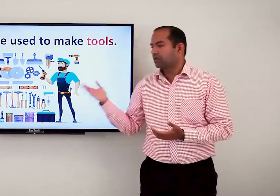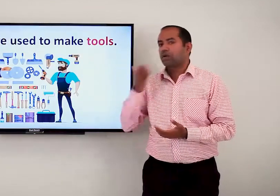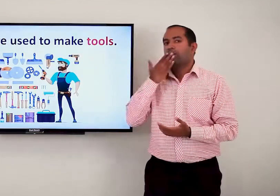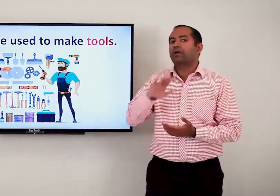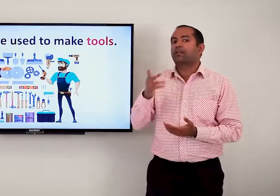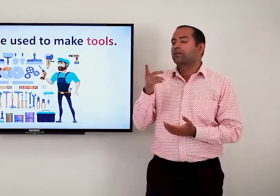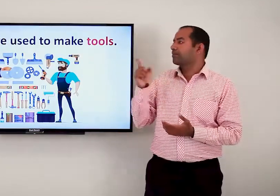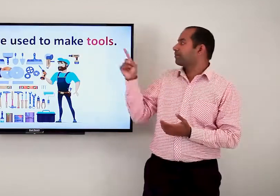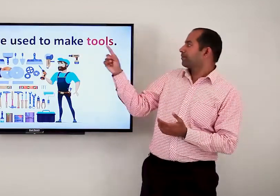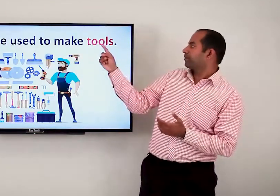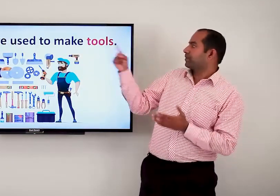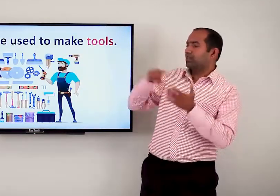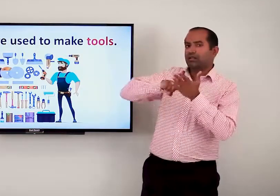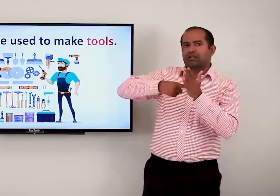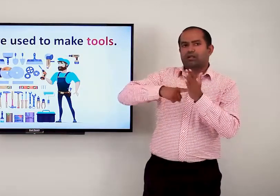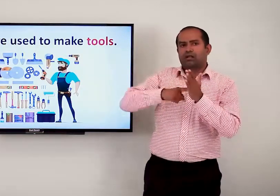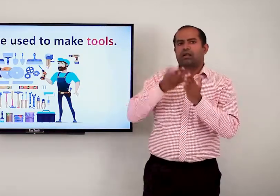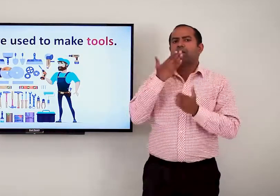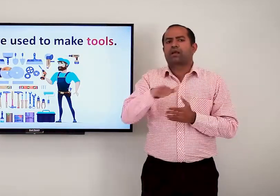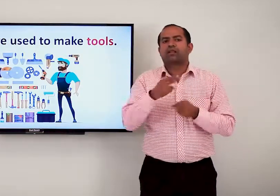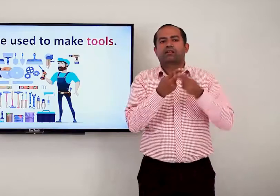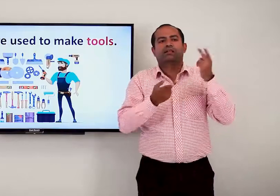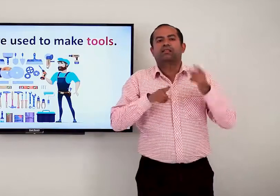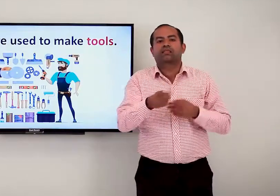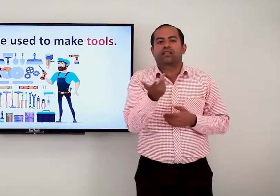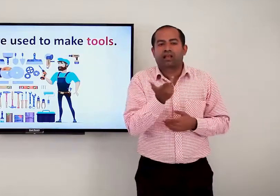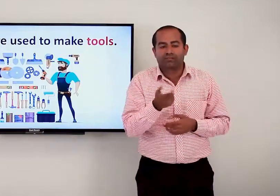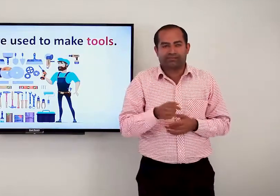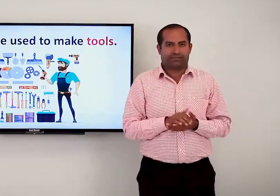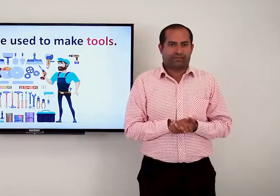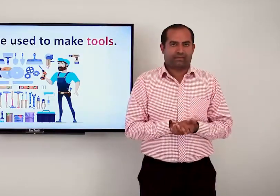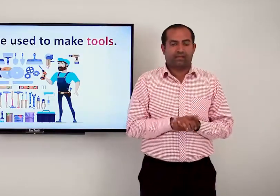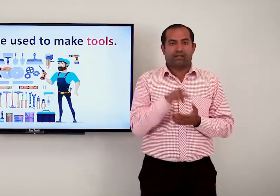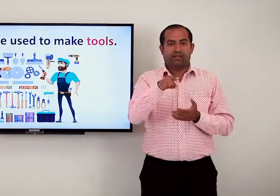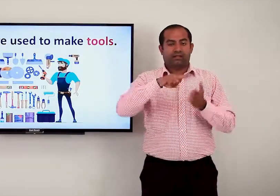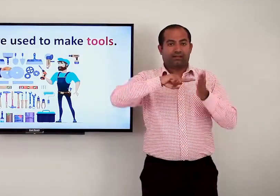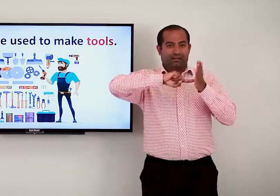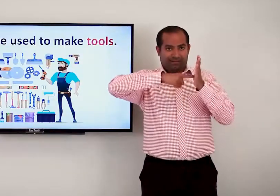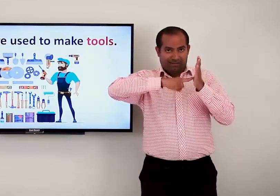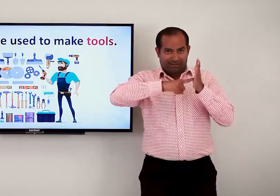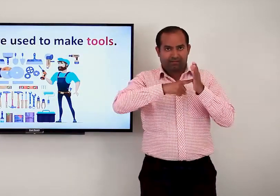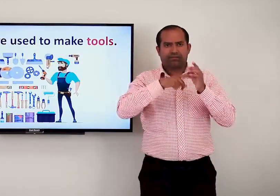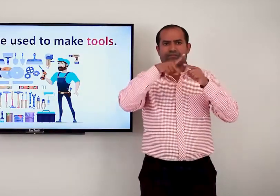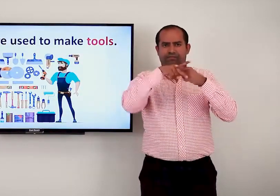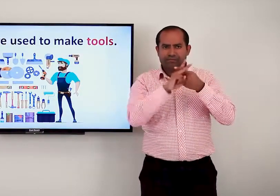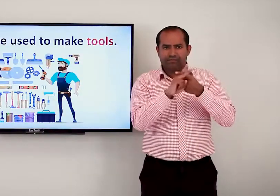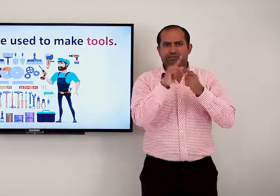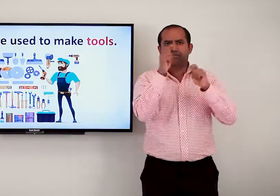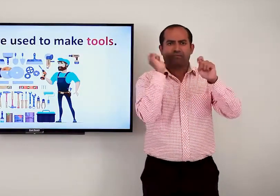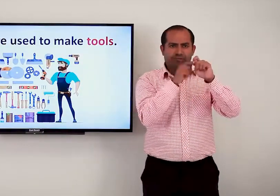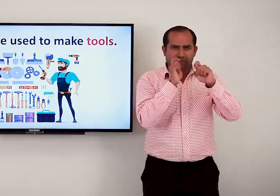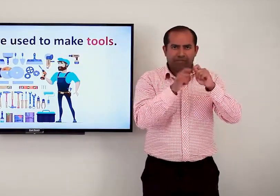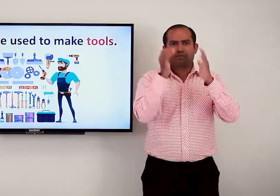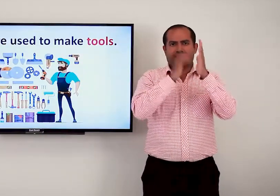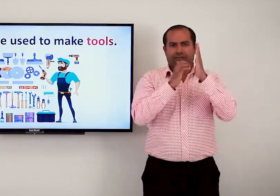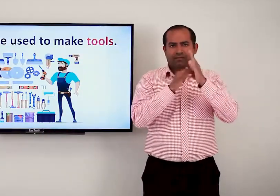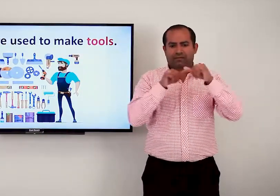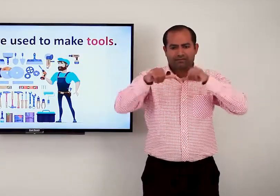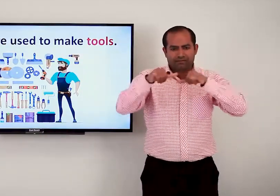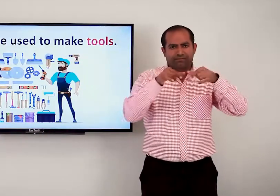धात को मुख्तलिफ औजार बनाने के लिए भी इस्तेमाल किया जाता है, जैसे कि स्क्रूड्राइवर, पाना